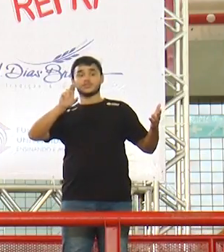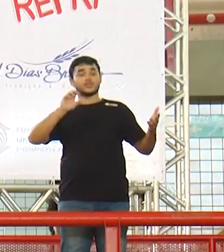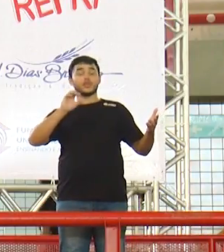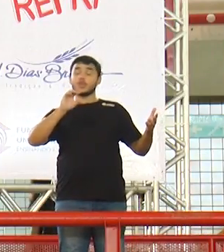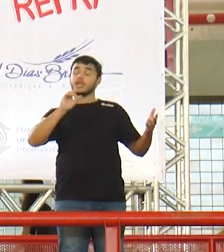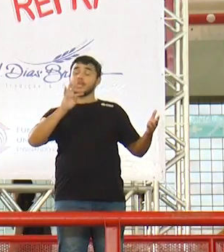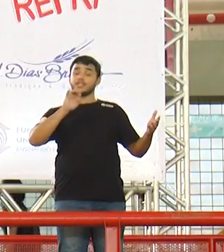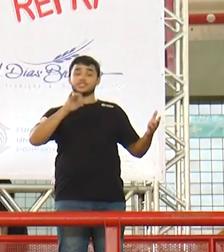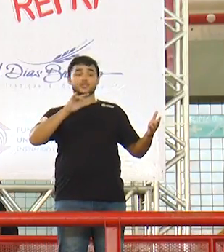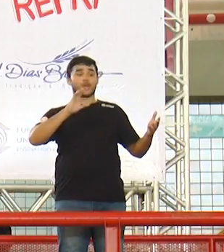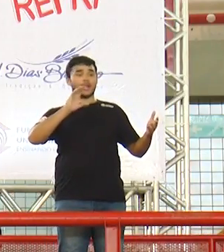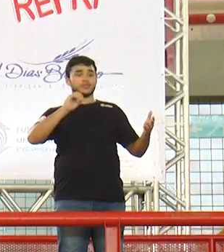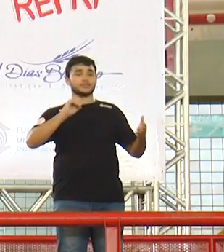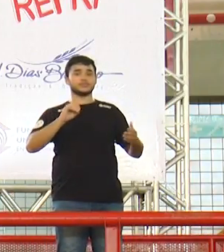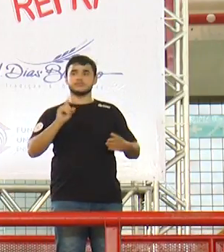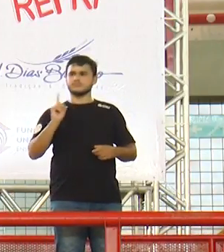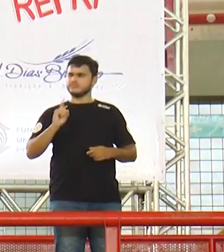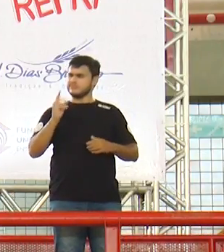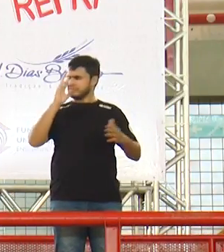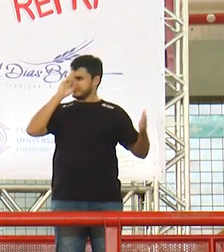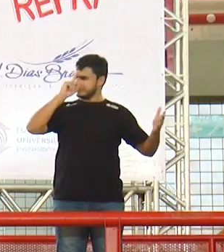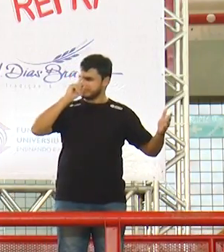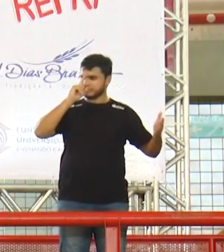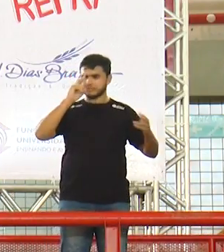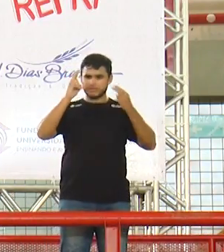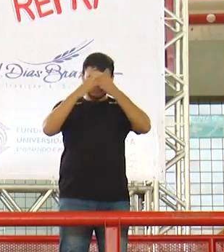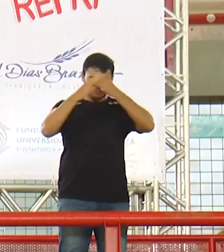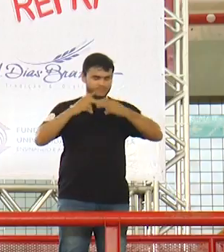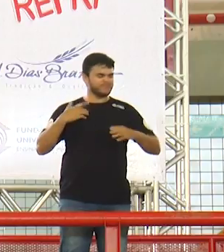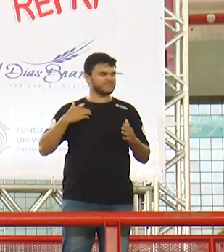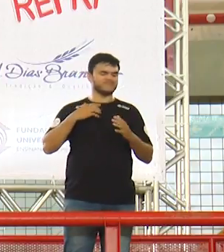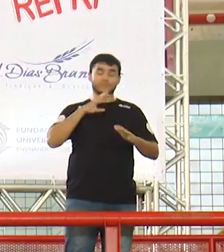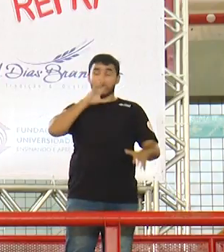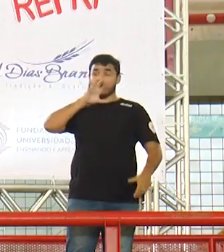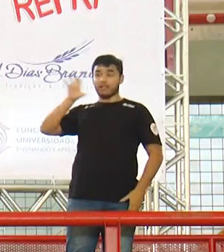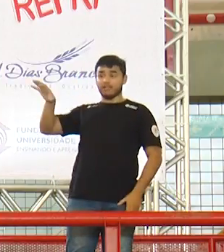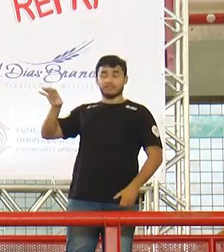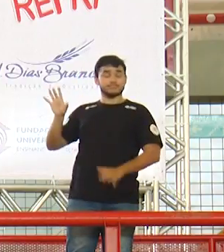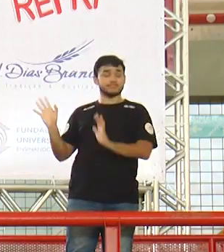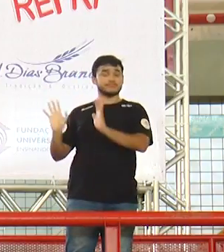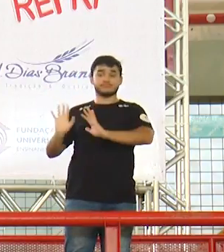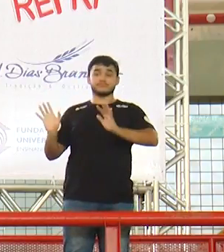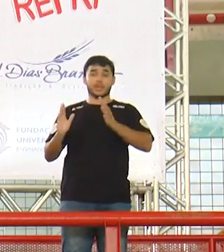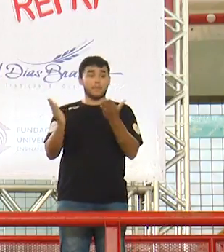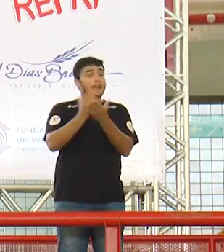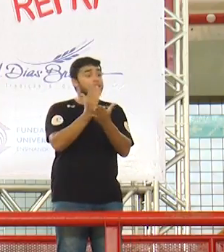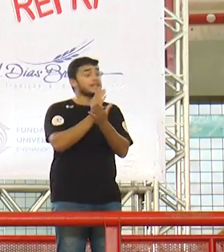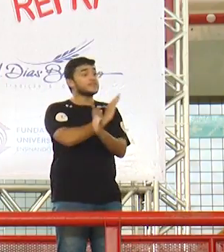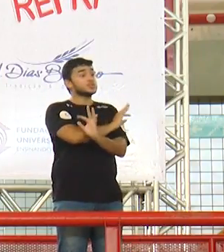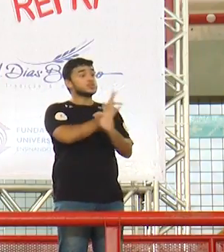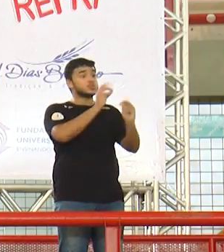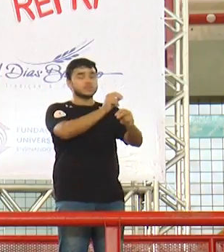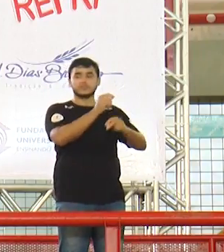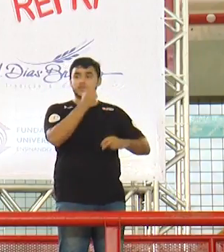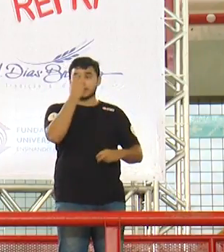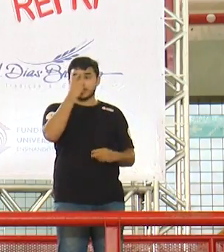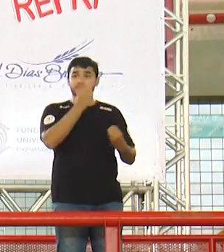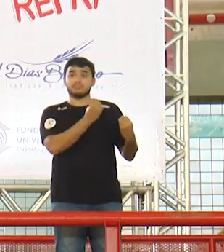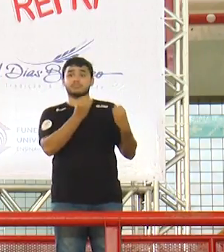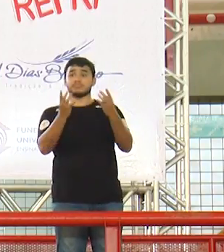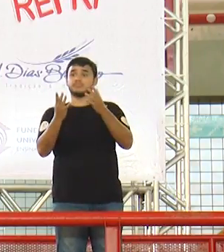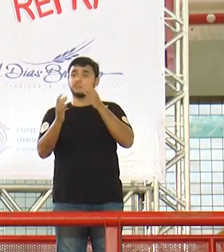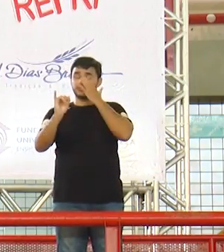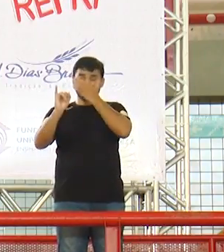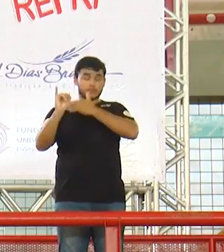é intitulado. Pessoal, eu peguei, foi abuso agora do senhor e da leitura. Vou pegar todos os meus livros e vou doar para a